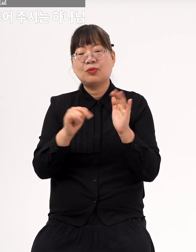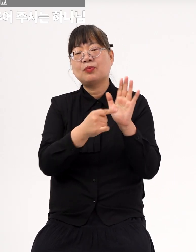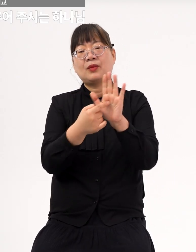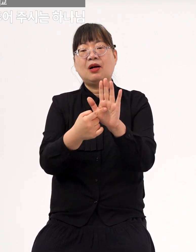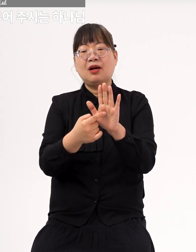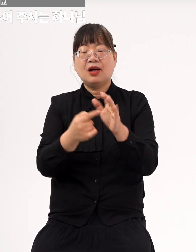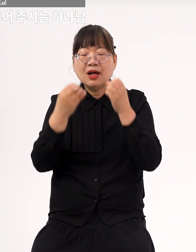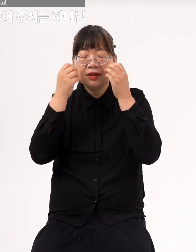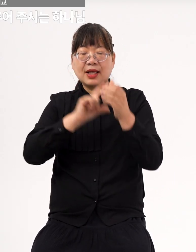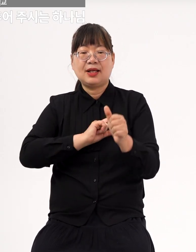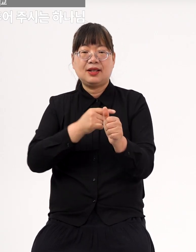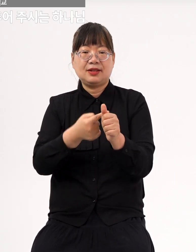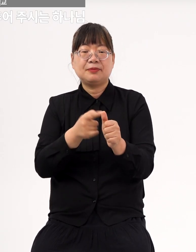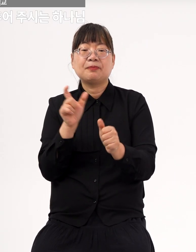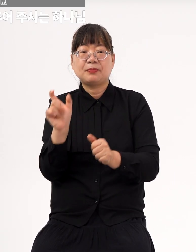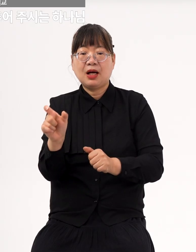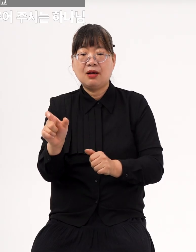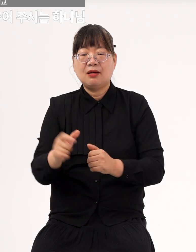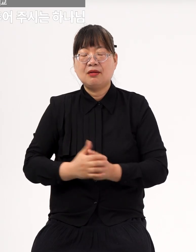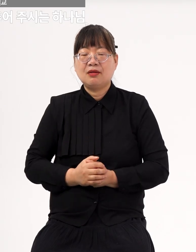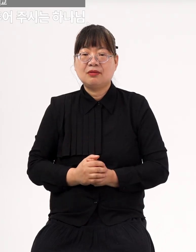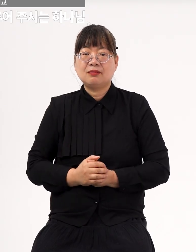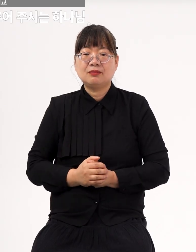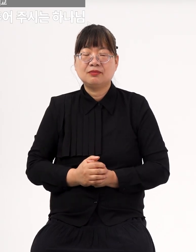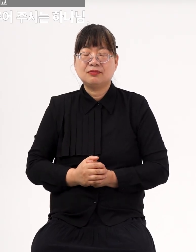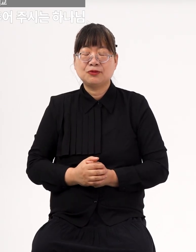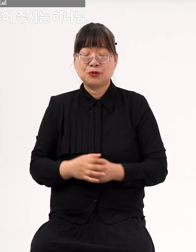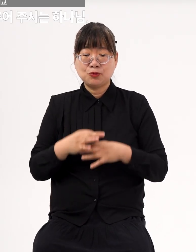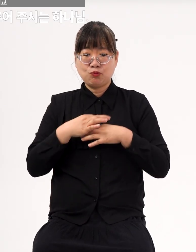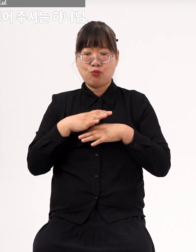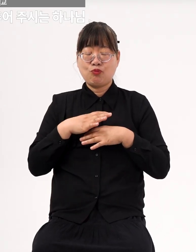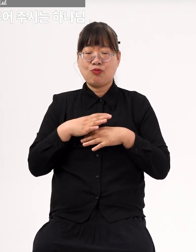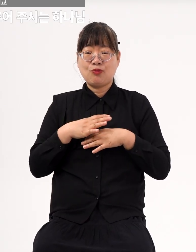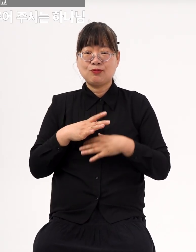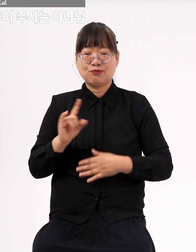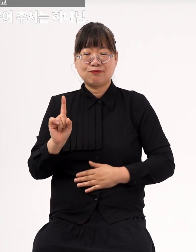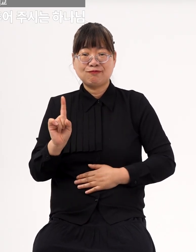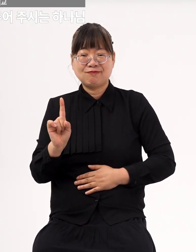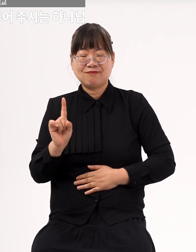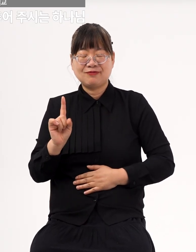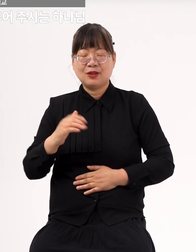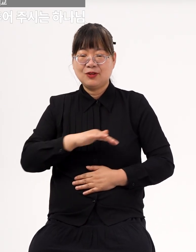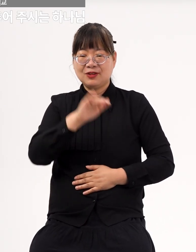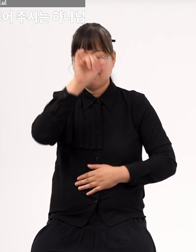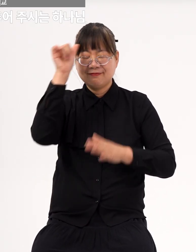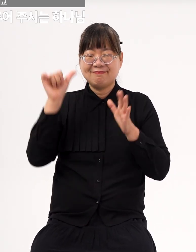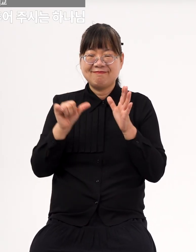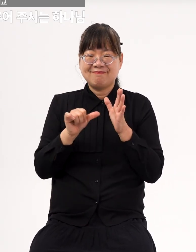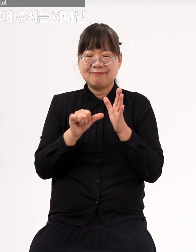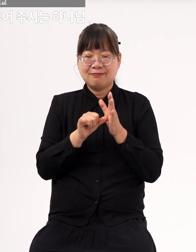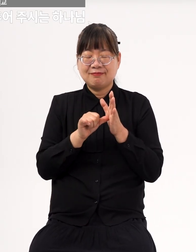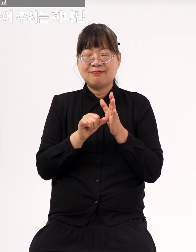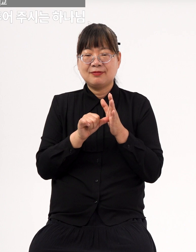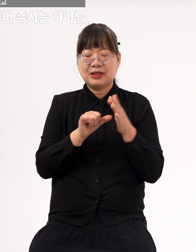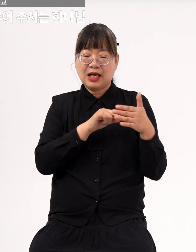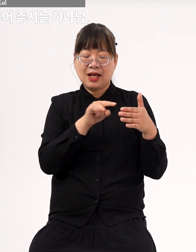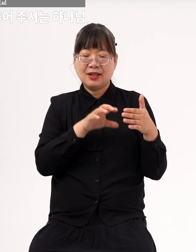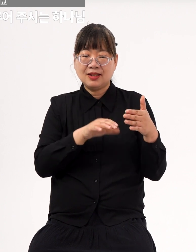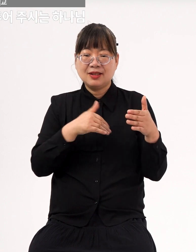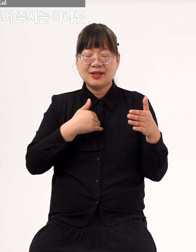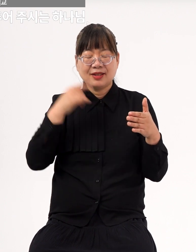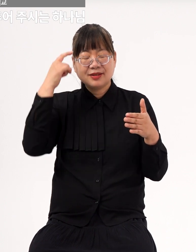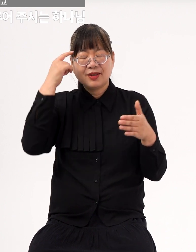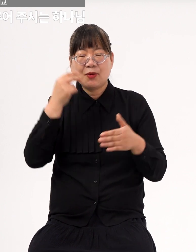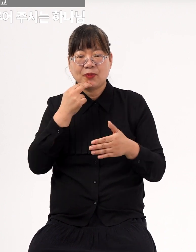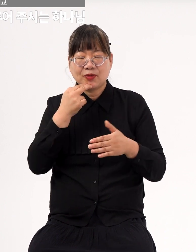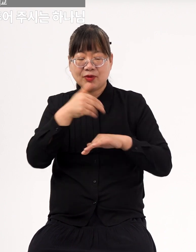새 별명이 붙은 거예요. 근데 참 놀랍게도 우리 인생이 내가 의도하지